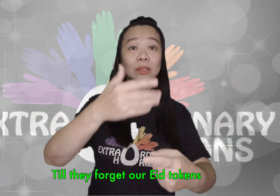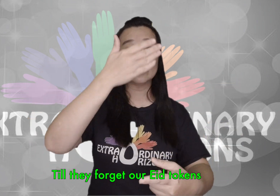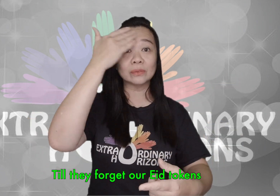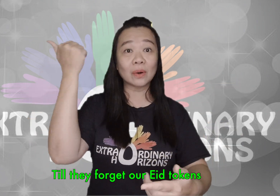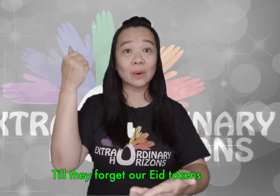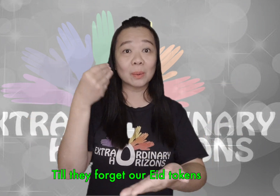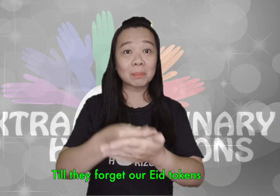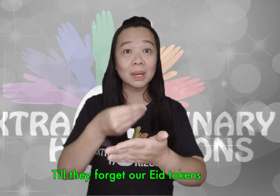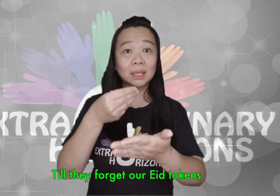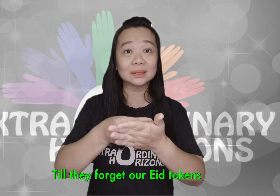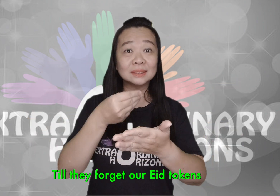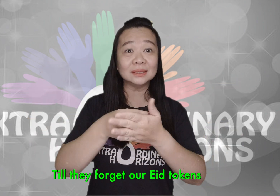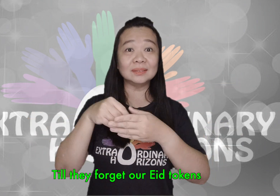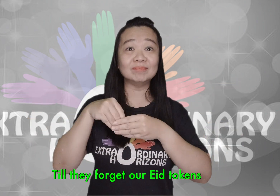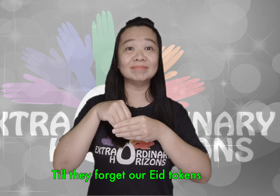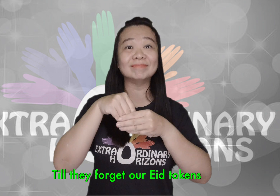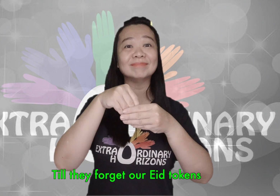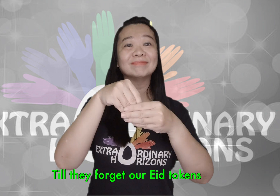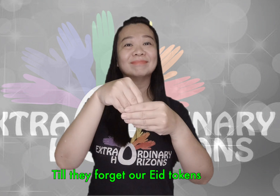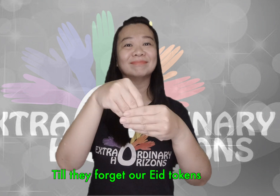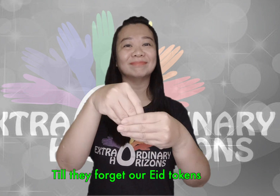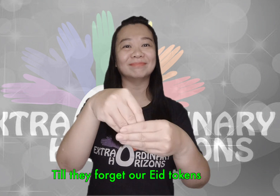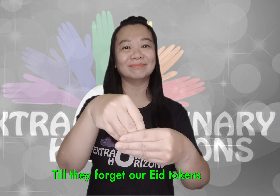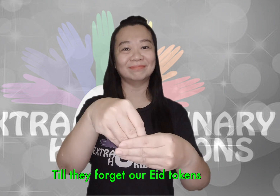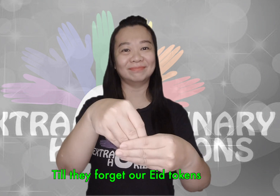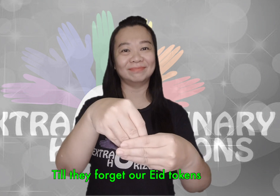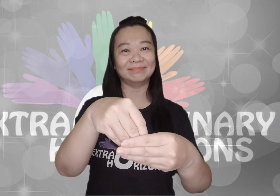ayah Lupa nak diberi